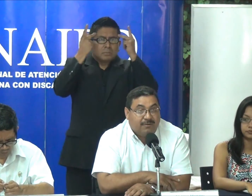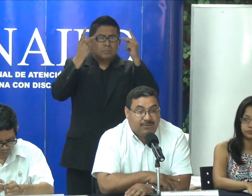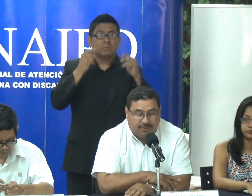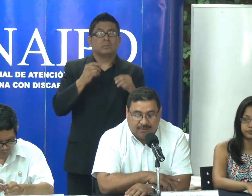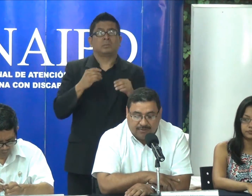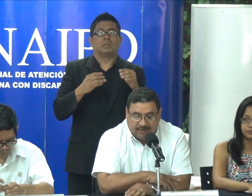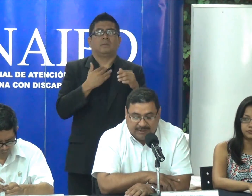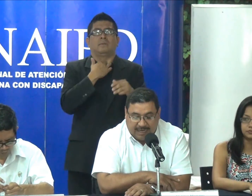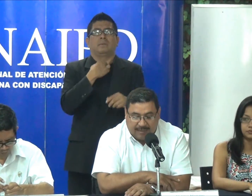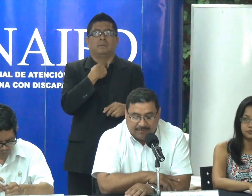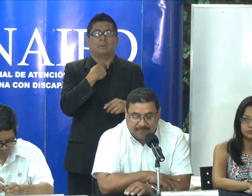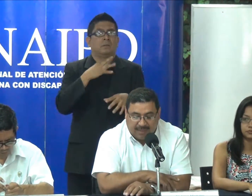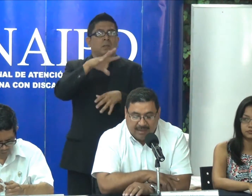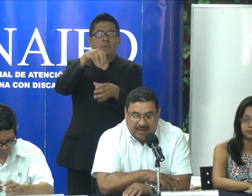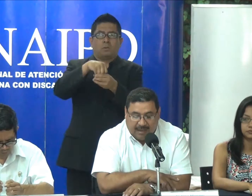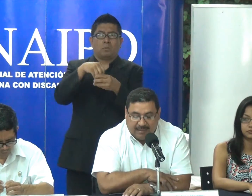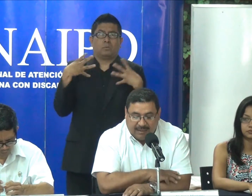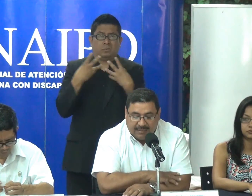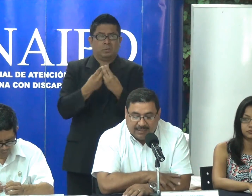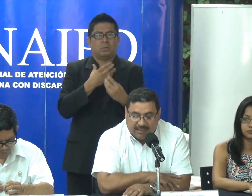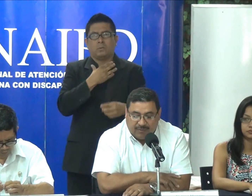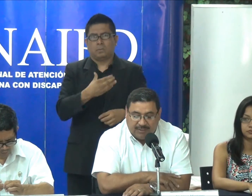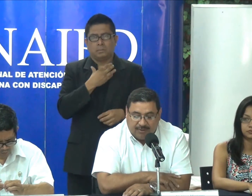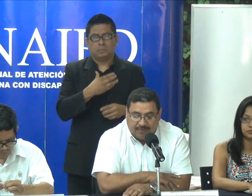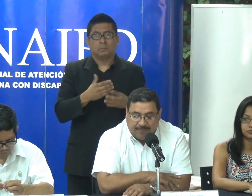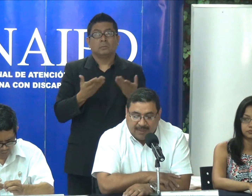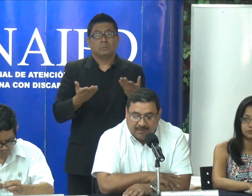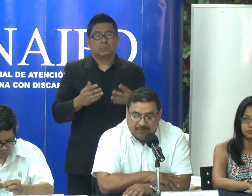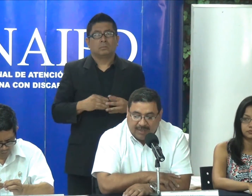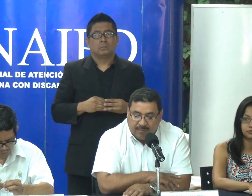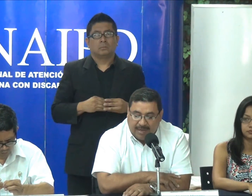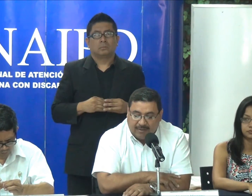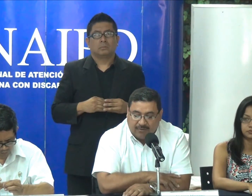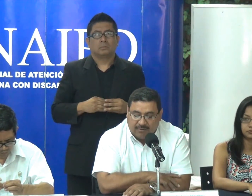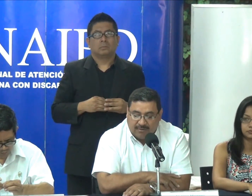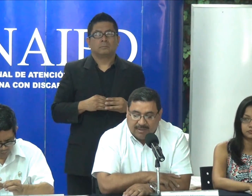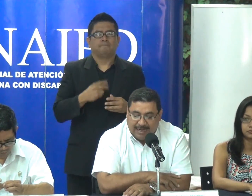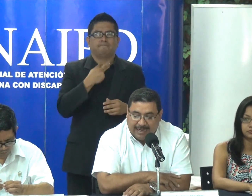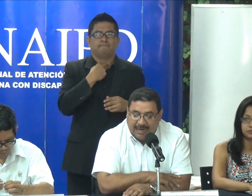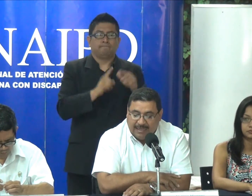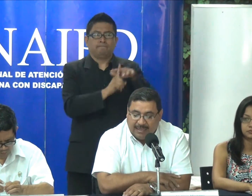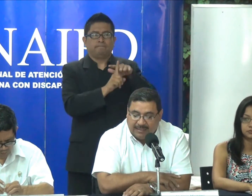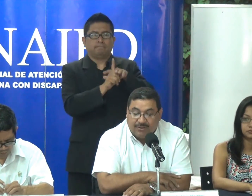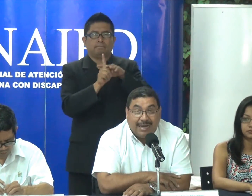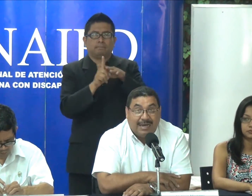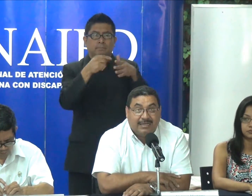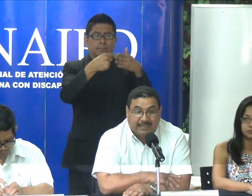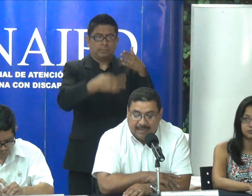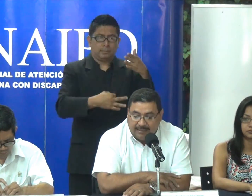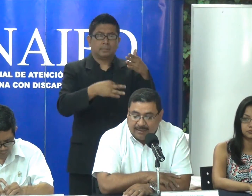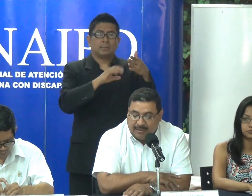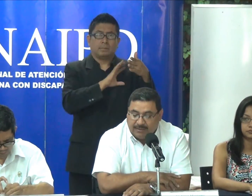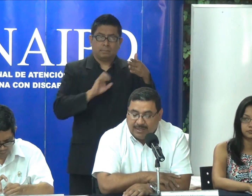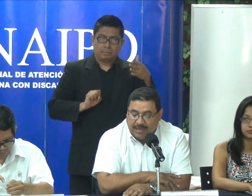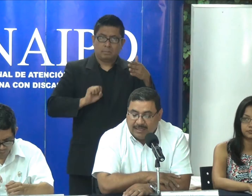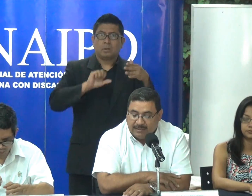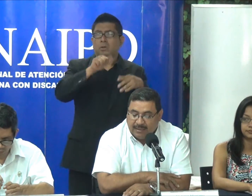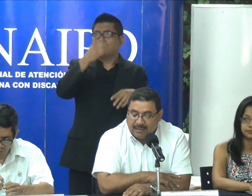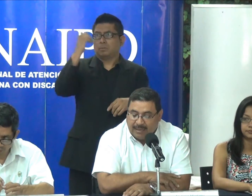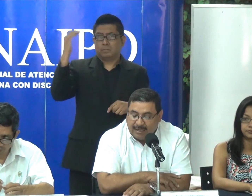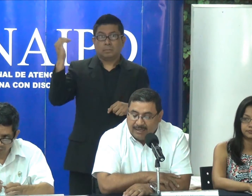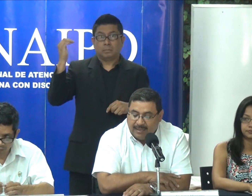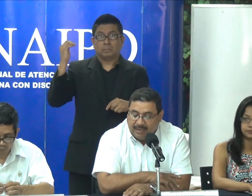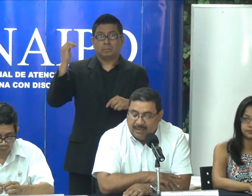la inclusión social. Ante esa situación surgen marcos legales, nacionales e